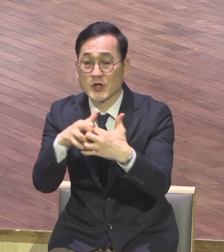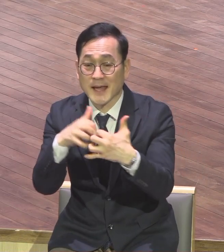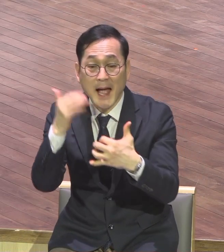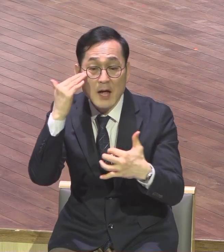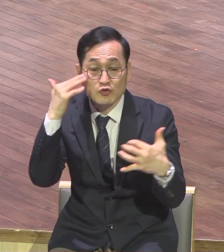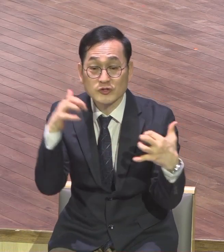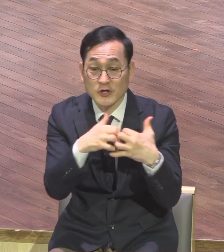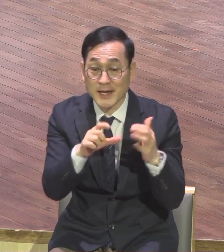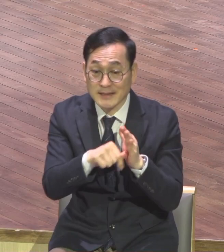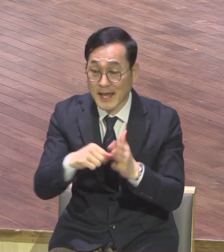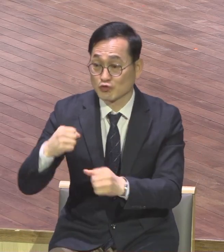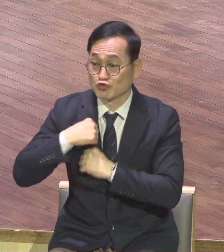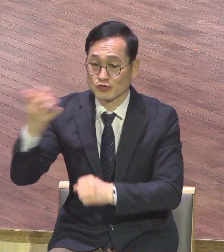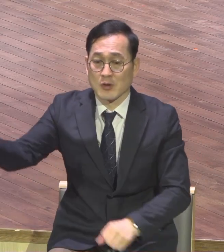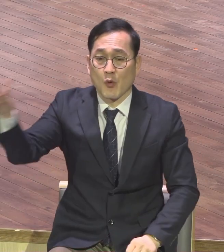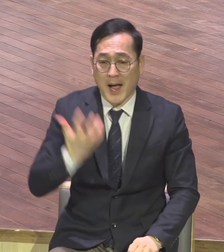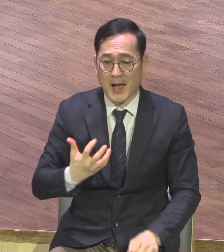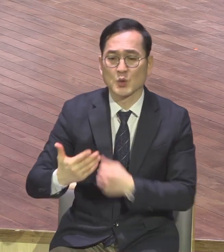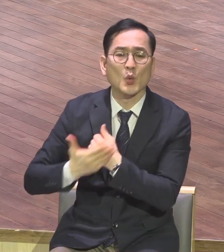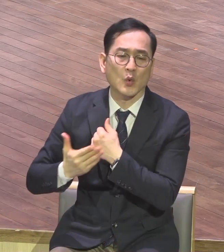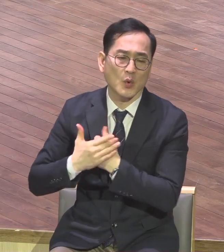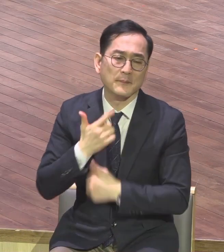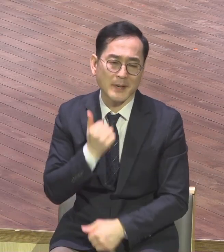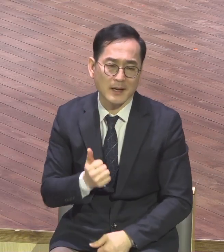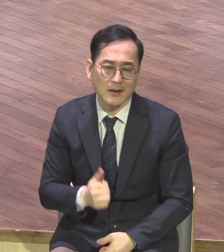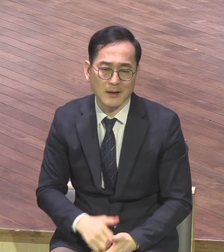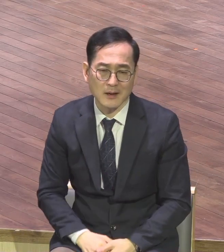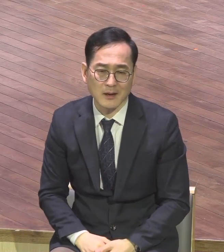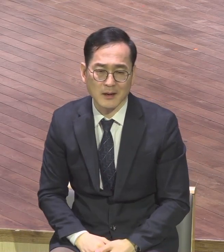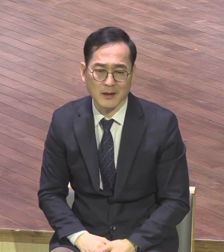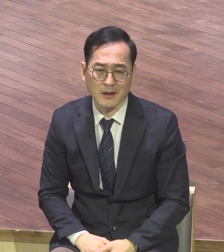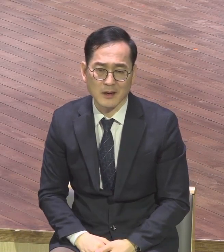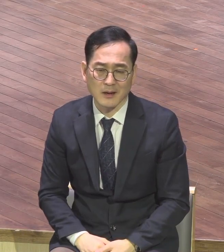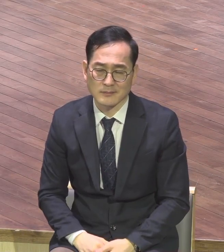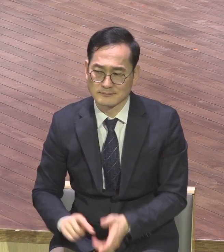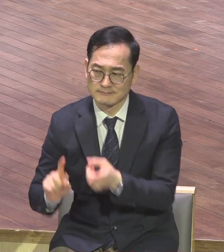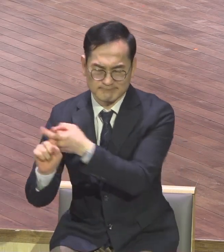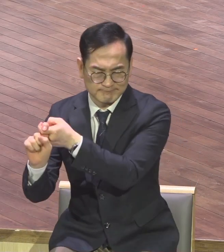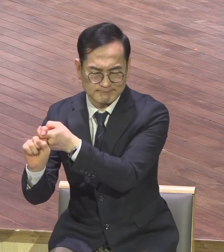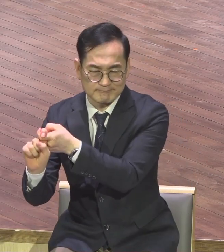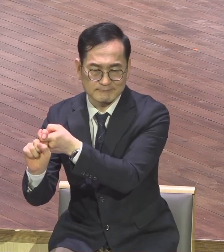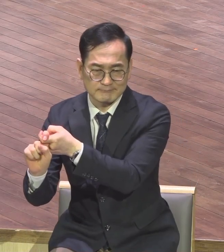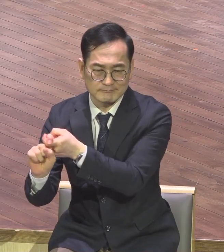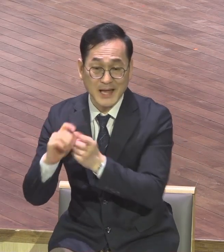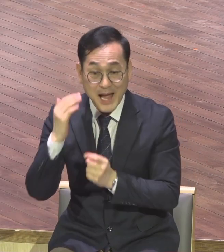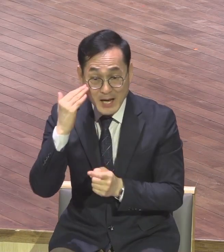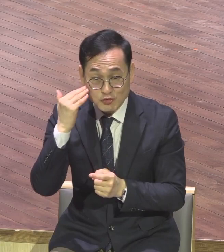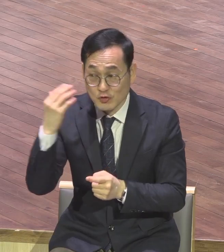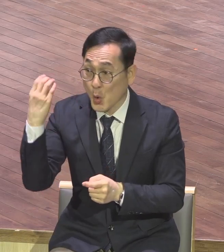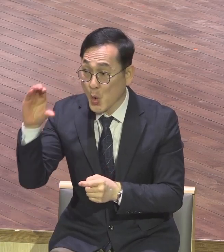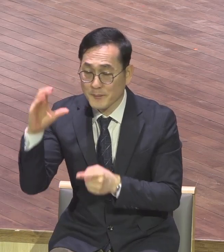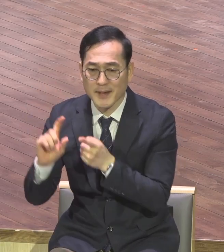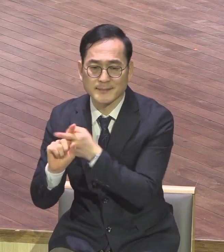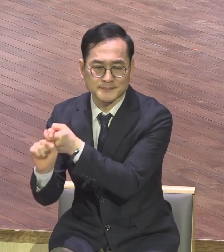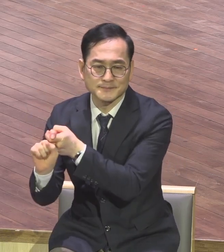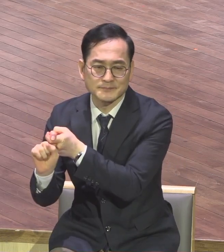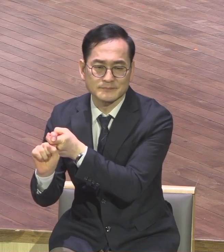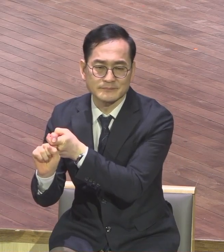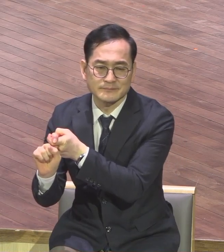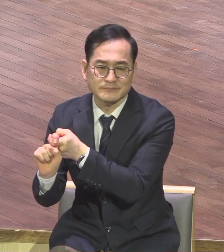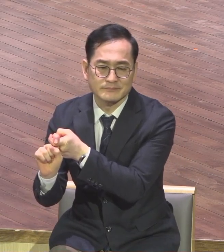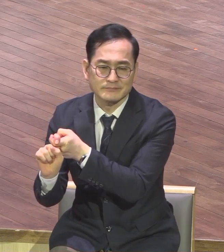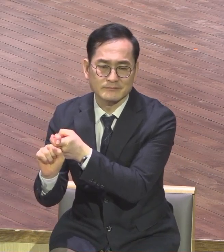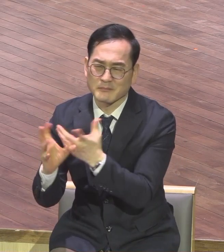군인들을 파견한 나라예요. 파견한 우리나라에. 그래서 우리나라하고는 혈맹관계가 되어 있습니다. 콜롬비아만.